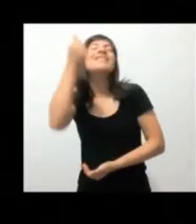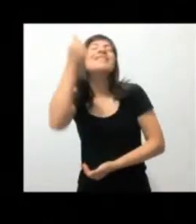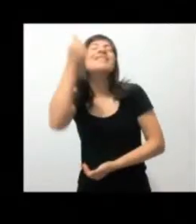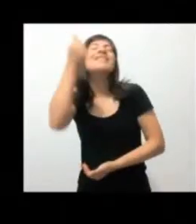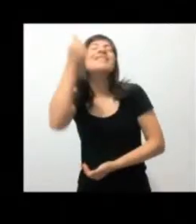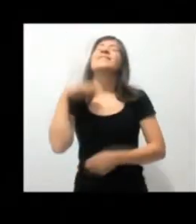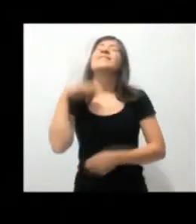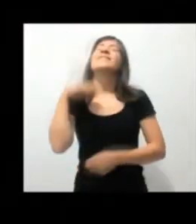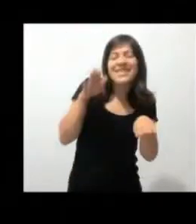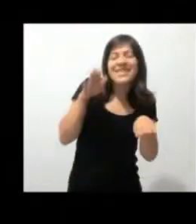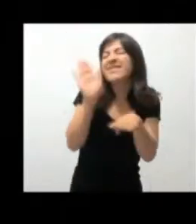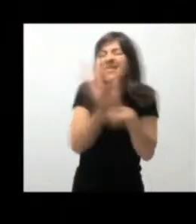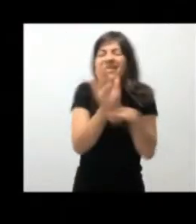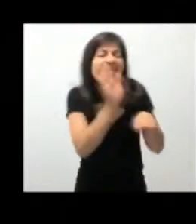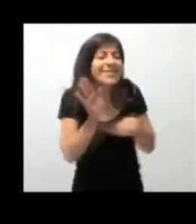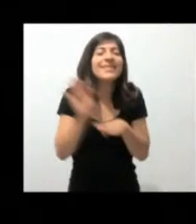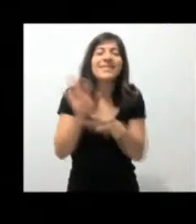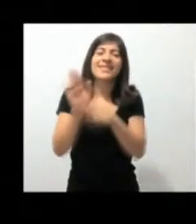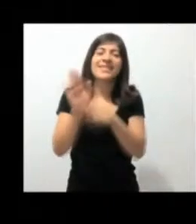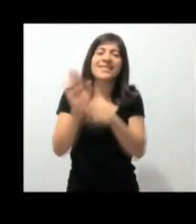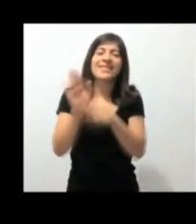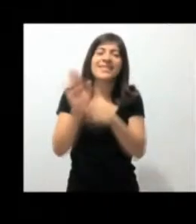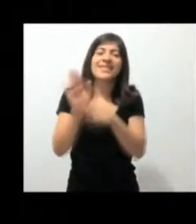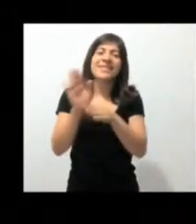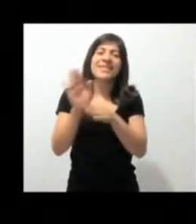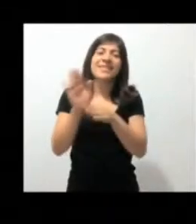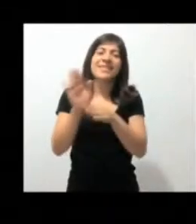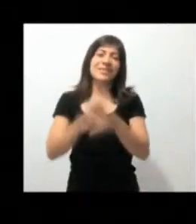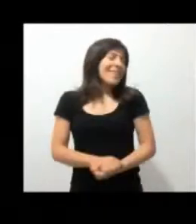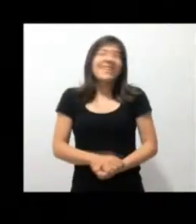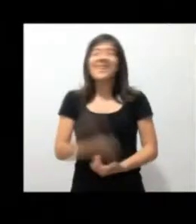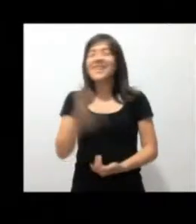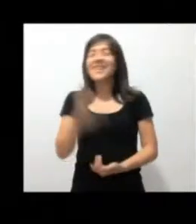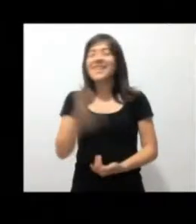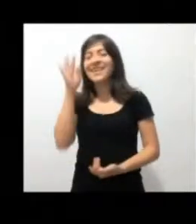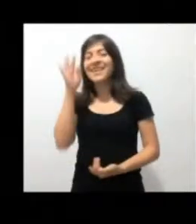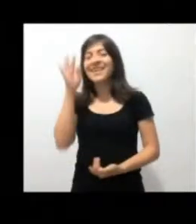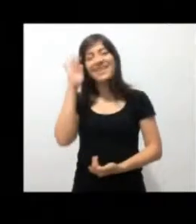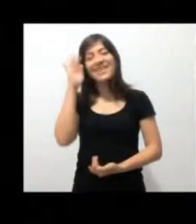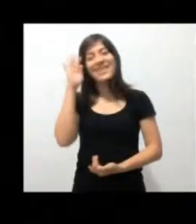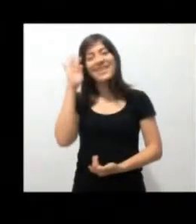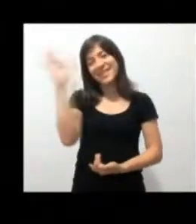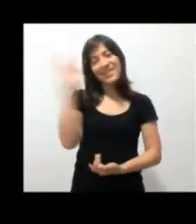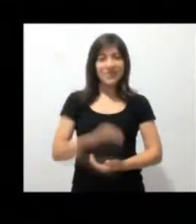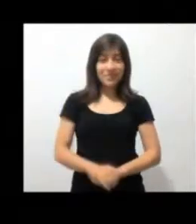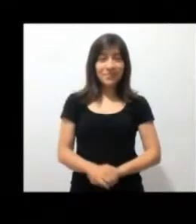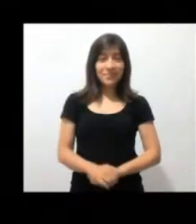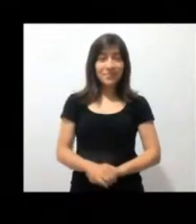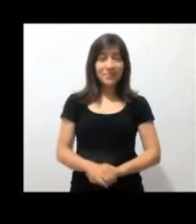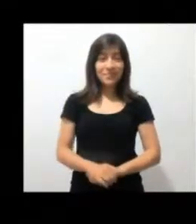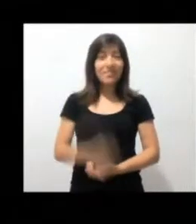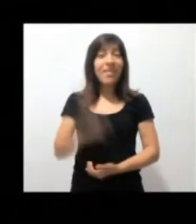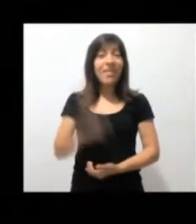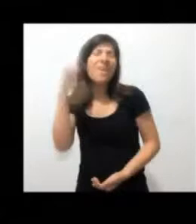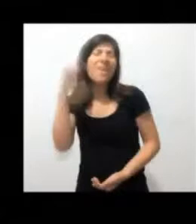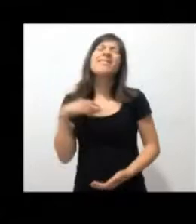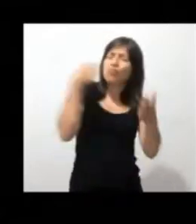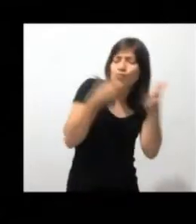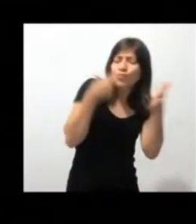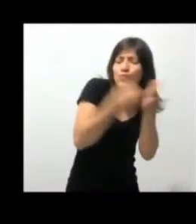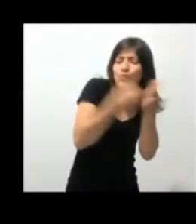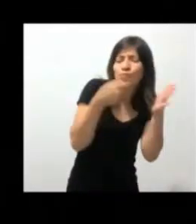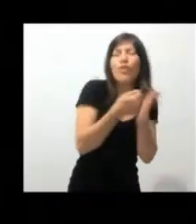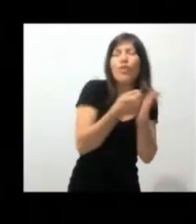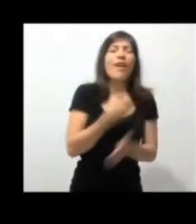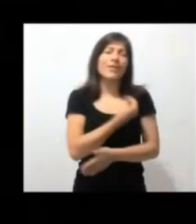de seus limites. Ah, gente, isso é um sonho. É um sonho que eu luto e vivo